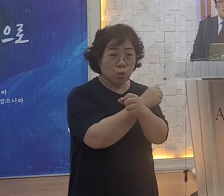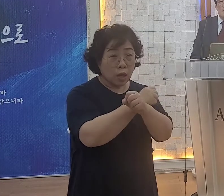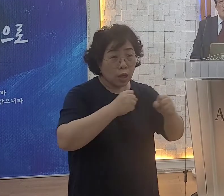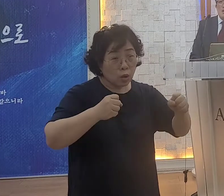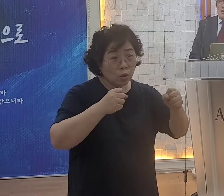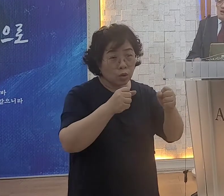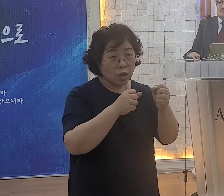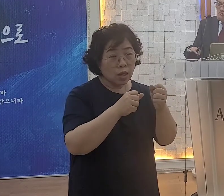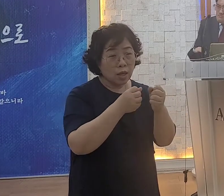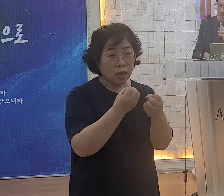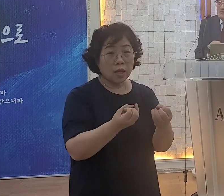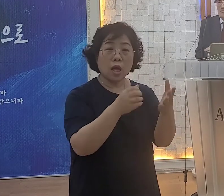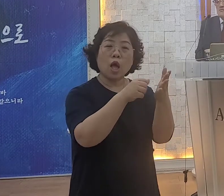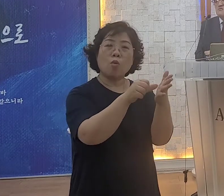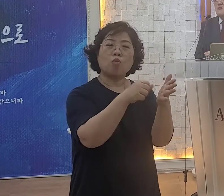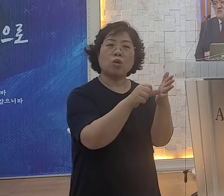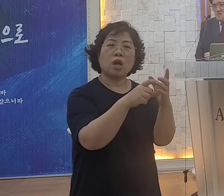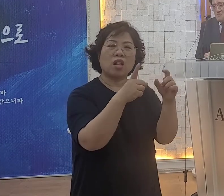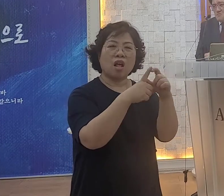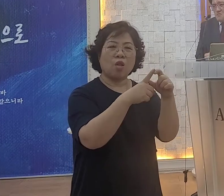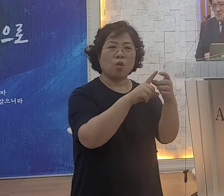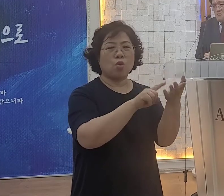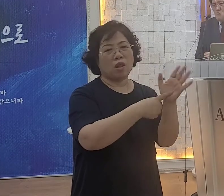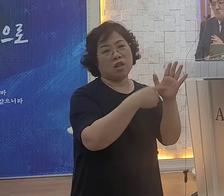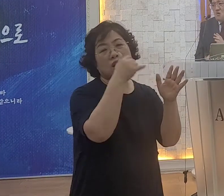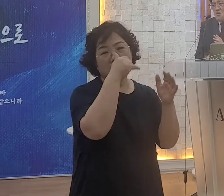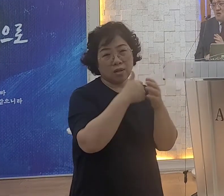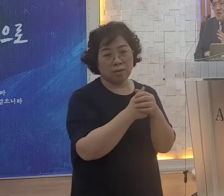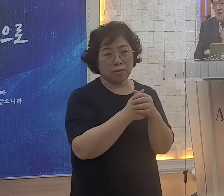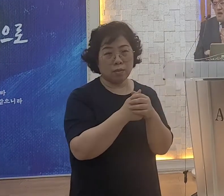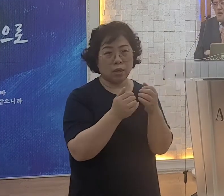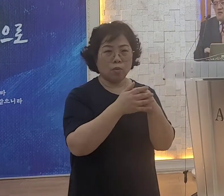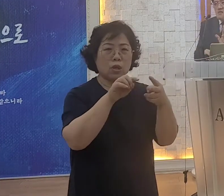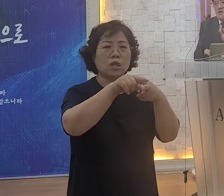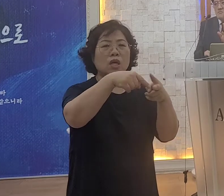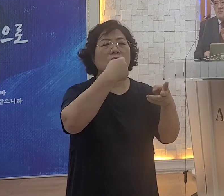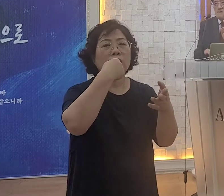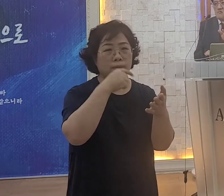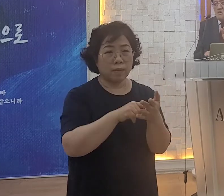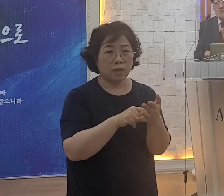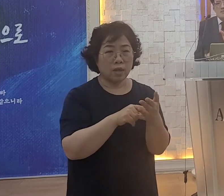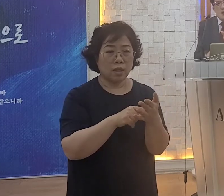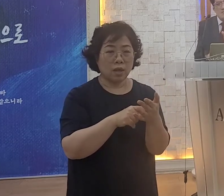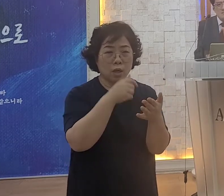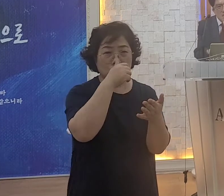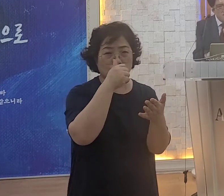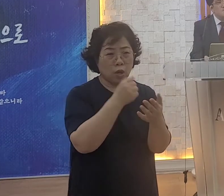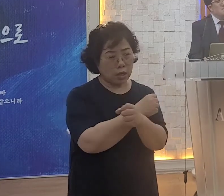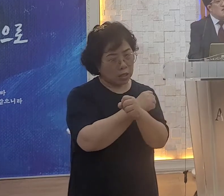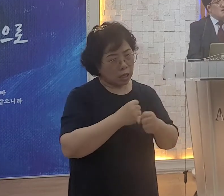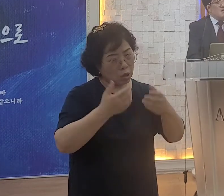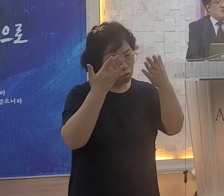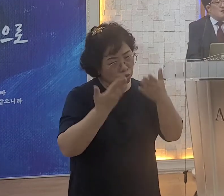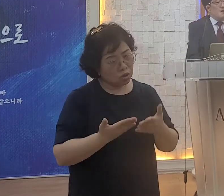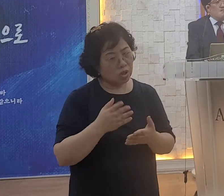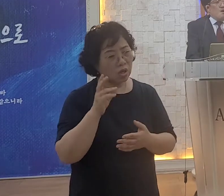하니까 좀 더 저는 이해가 되었어요. 속죄. 이게 뭔가 죄를 사하는